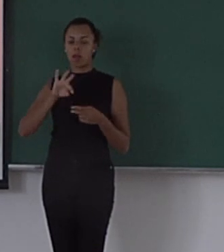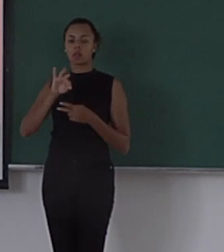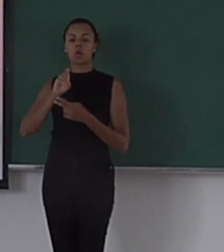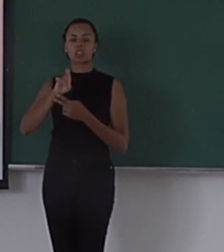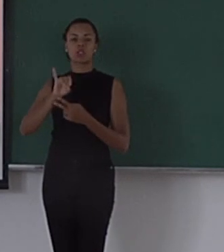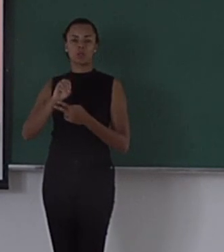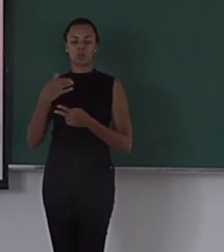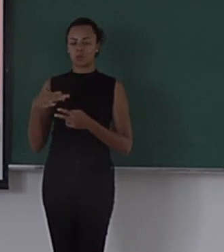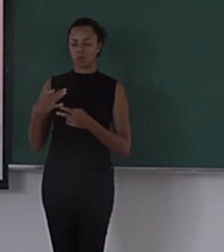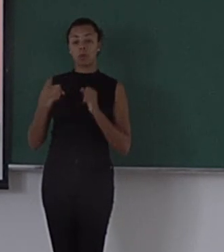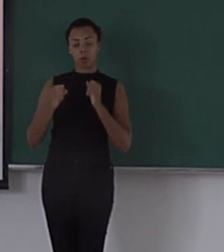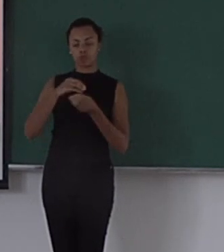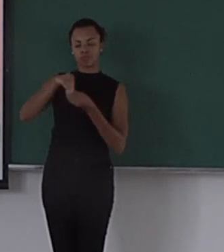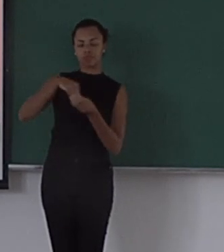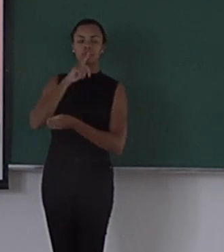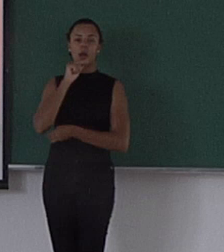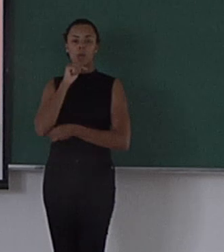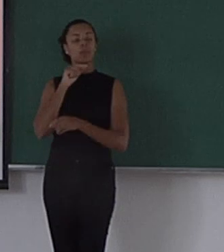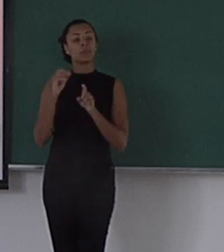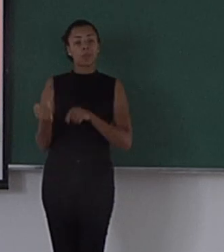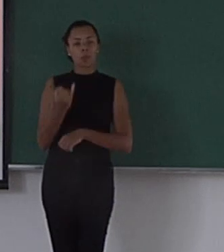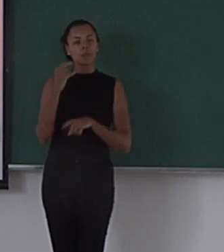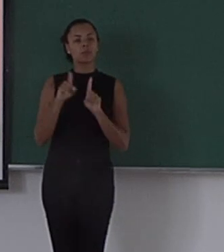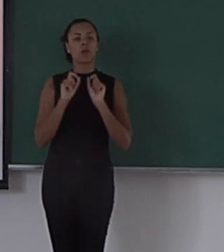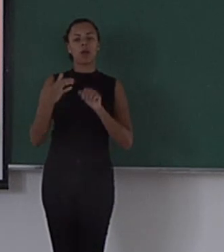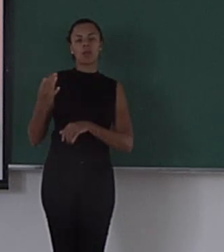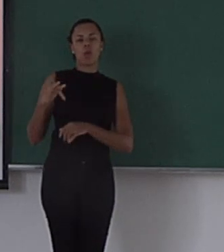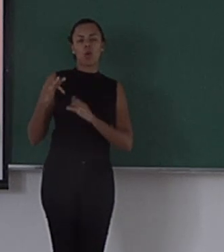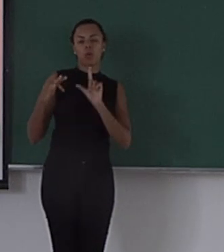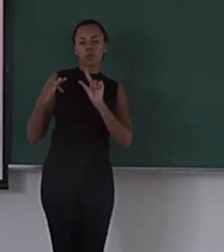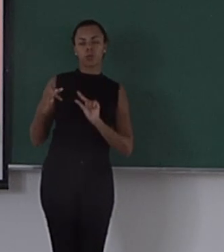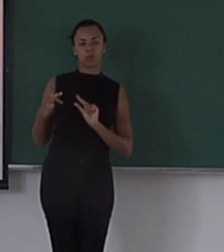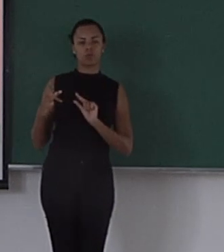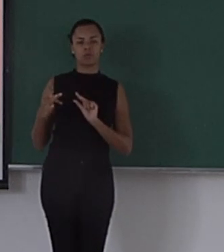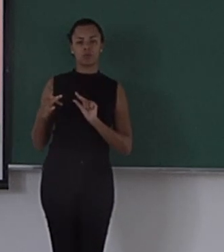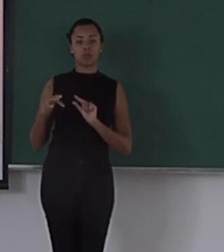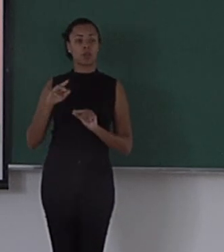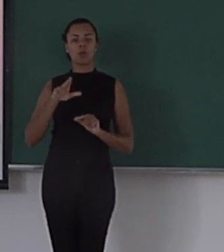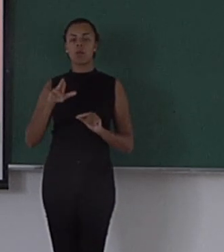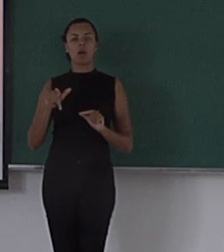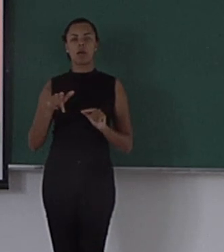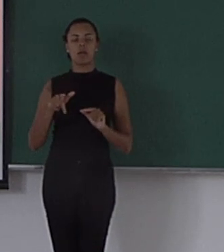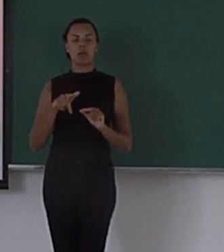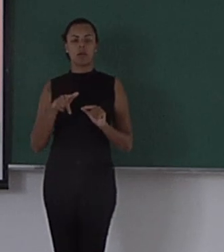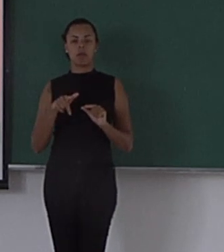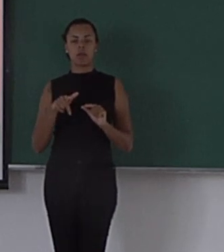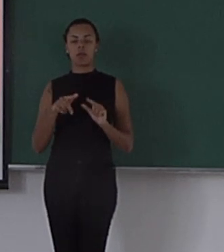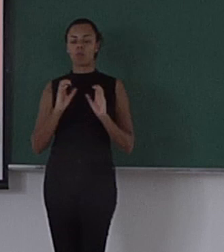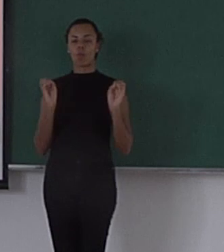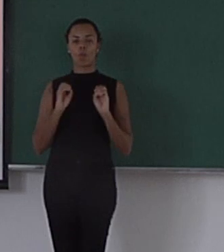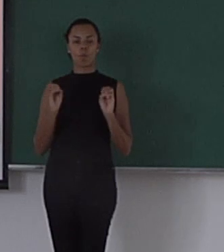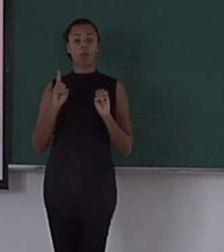e dissolvida em água. E ele tira a dor, e é importante isso, tá? E não tira a dor porque é anestésico, ele tira a dor pelo conta